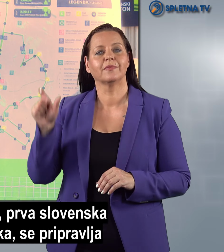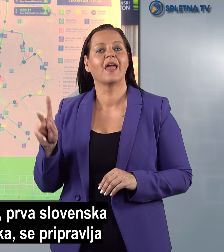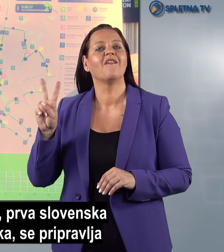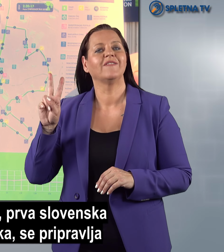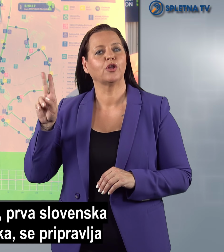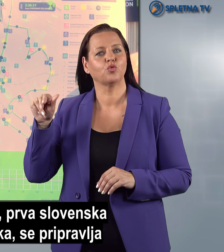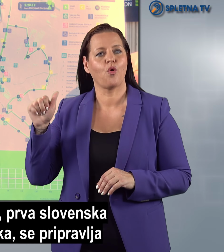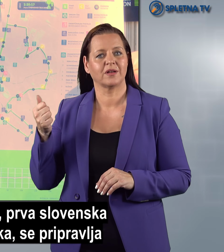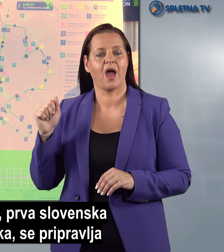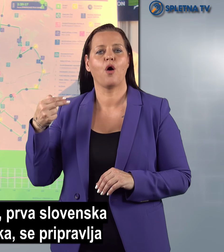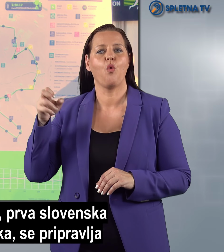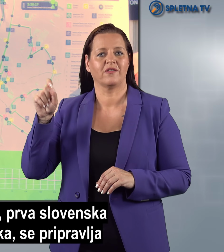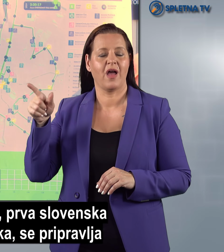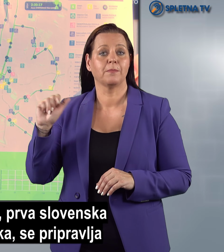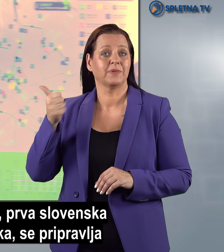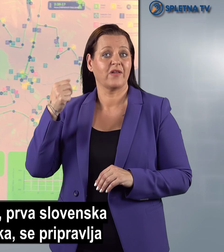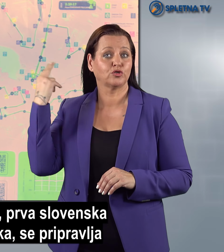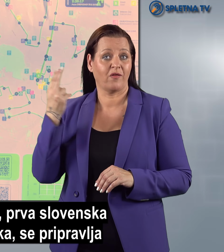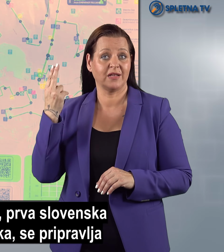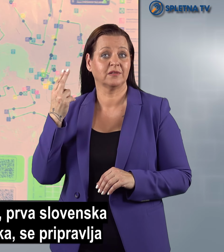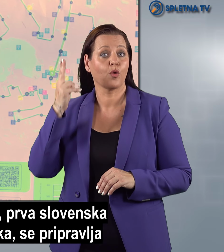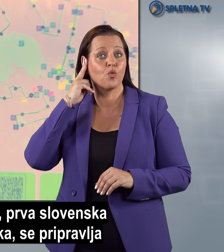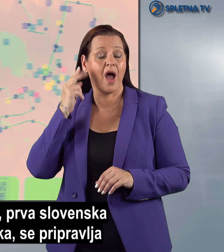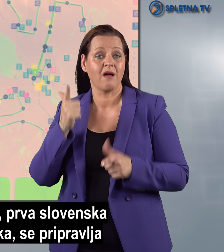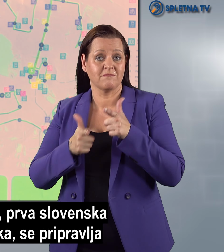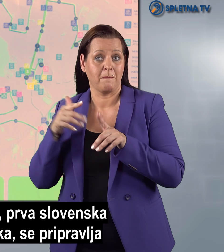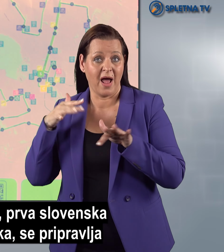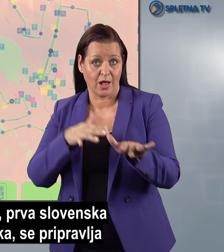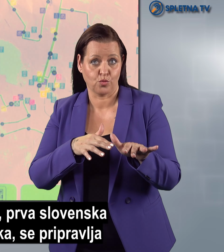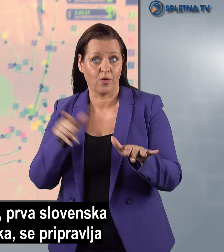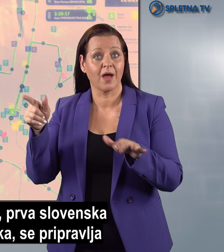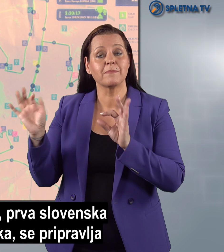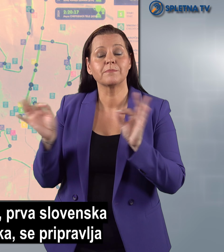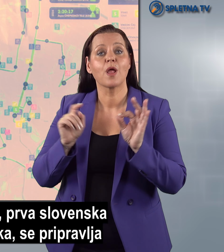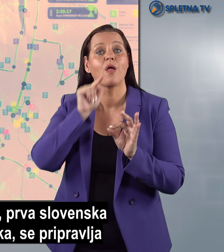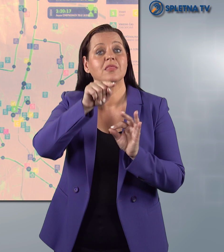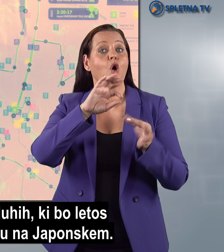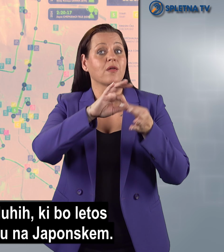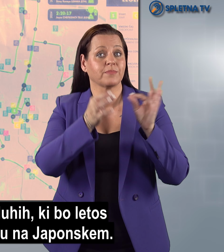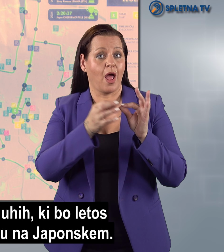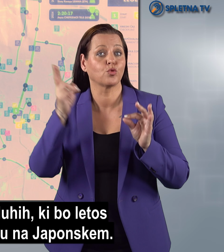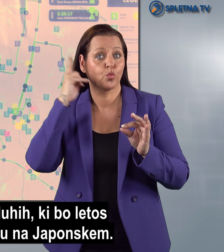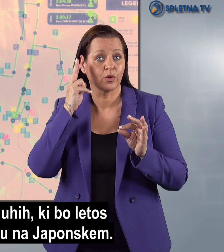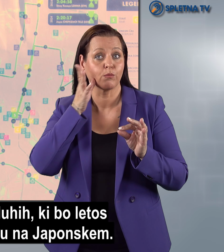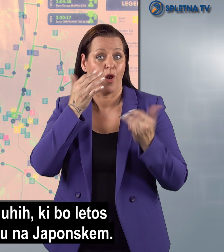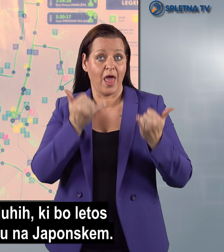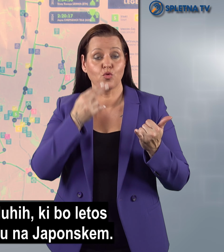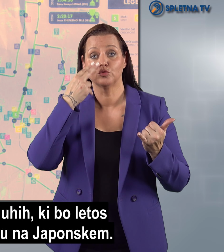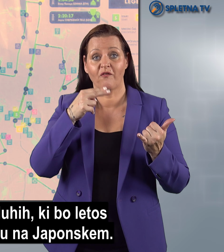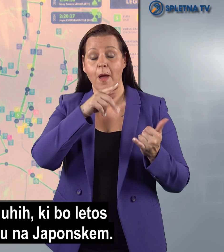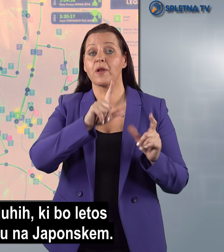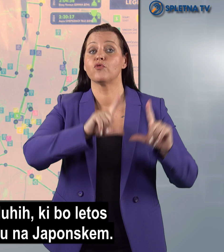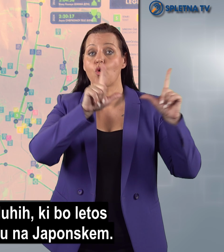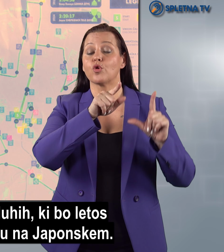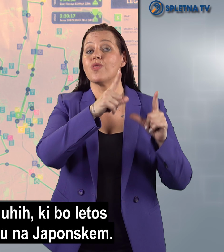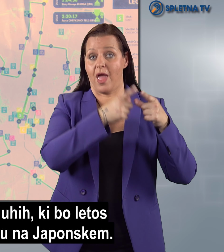Viktorija Horvat, prva slovenska gluha maratonka, se pripravlja na olimpijado gluhih, ki bo letos novembra v Tokiu